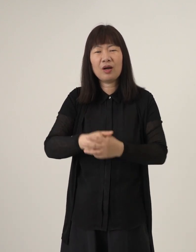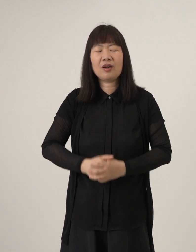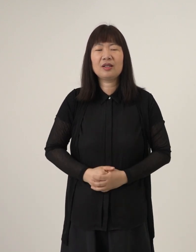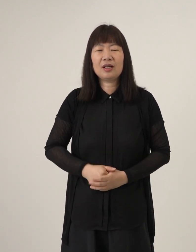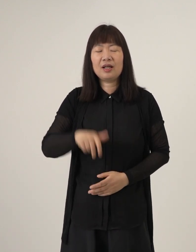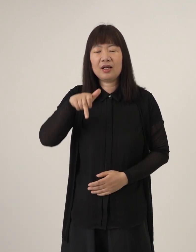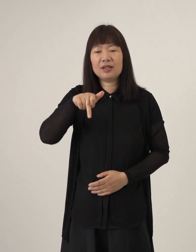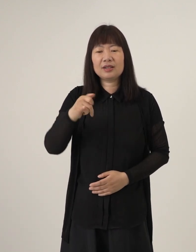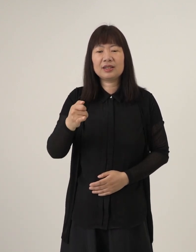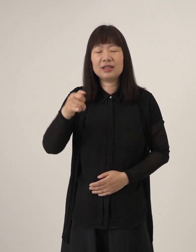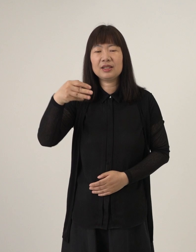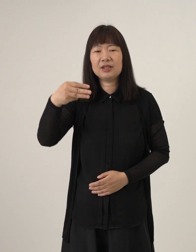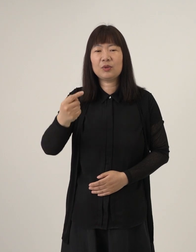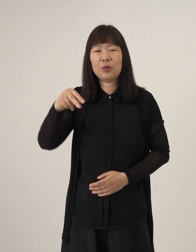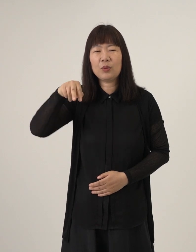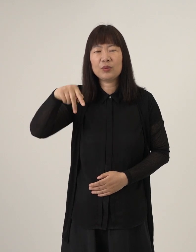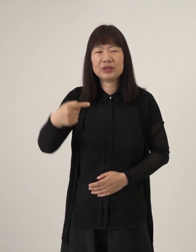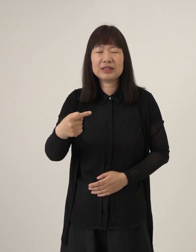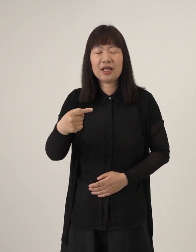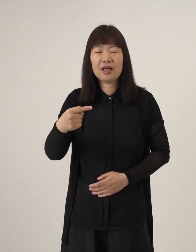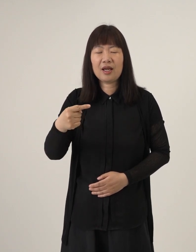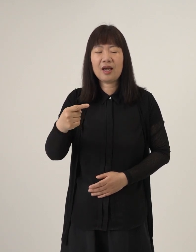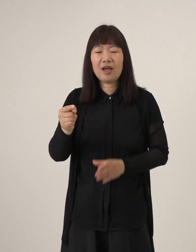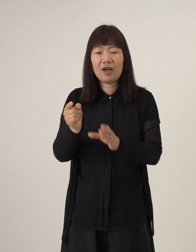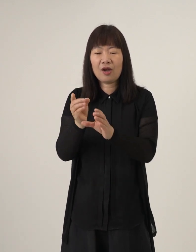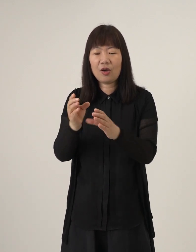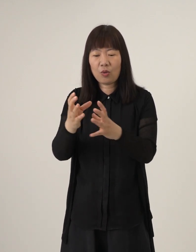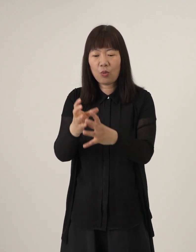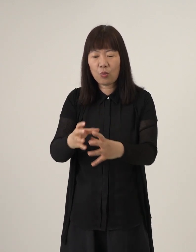키루스의 원통이라는 함이 하나 발견이 됐어요.